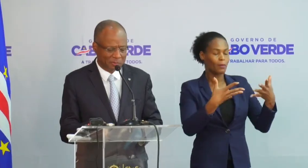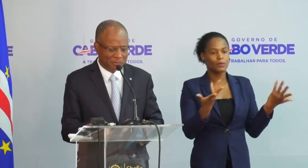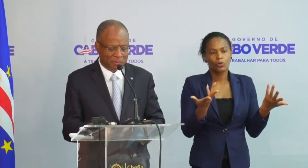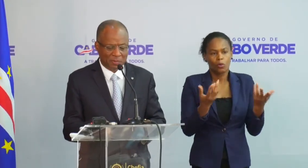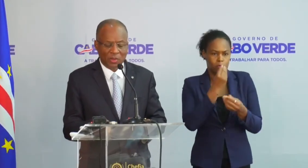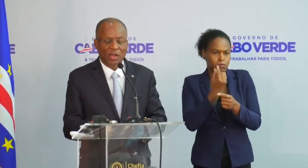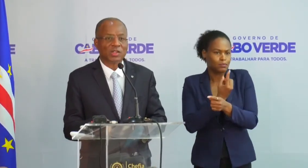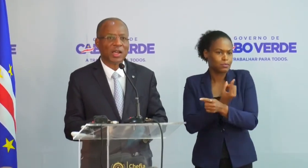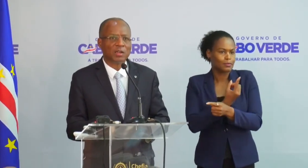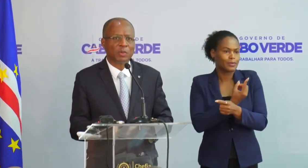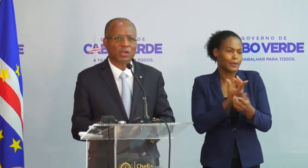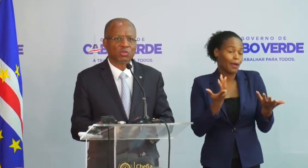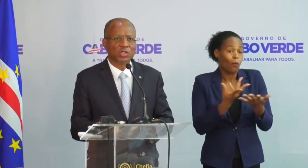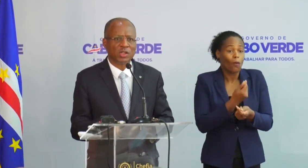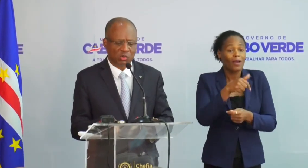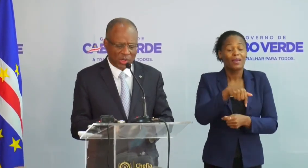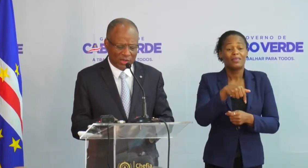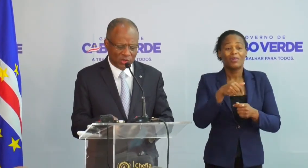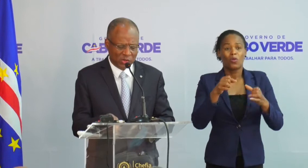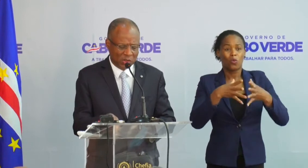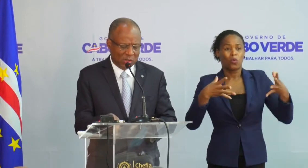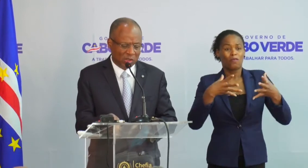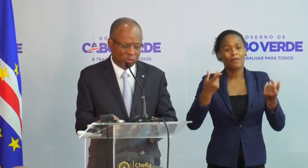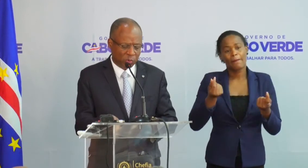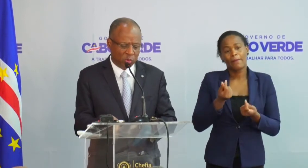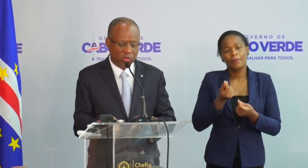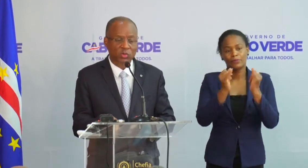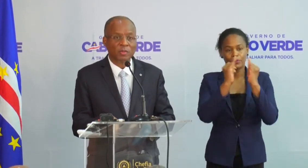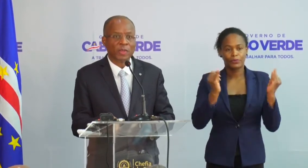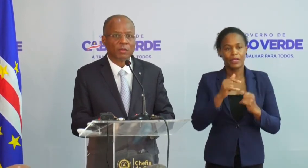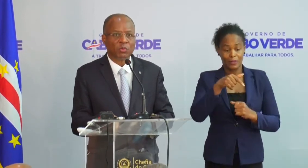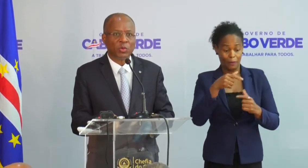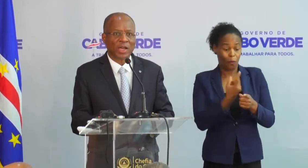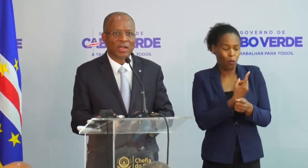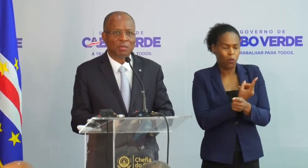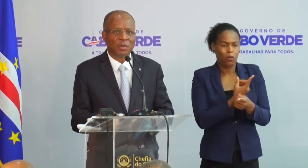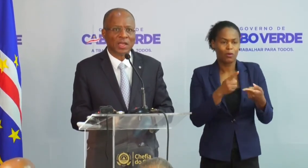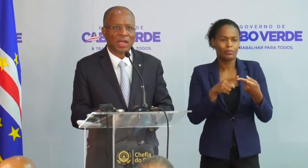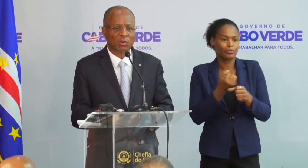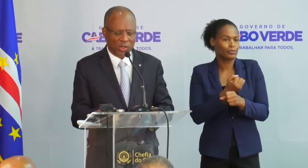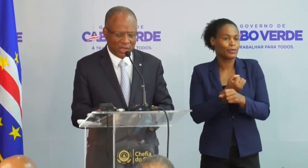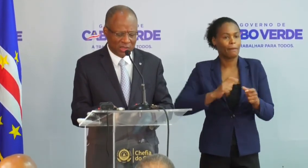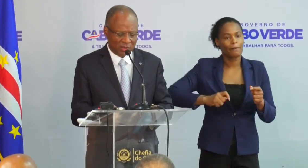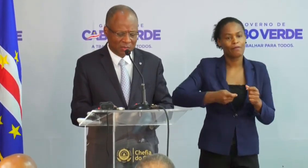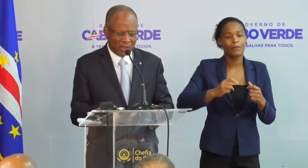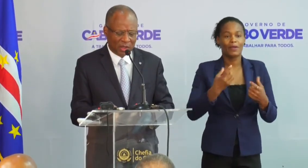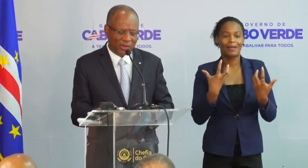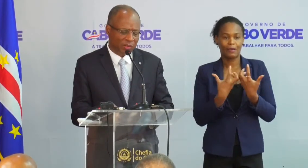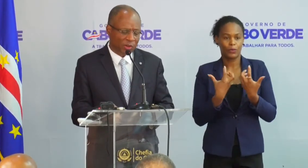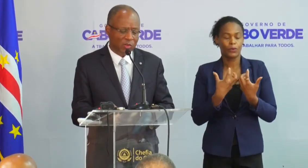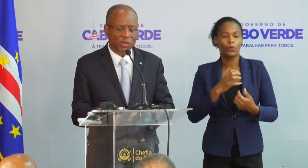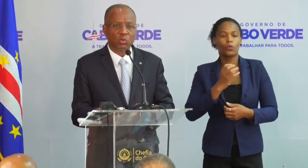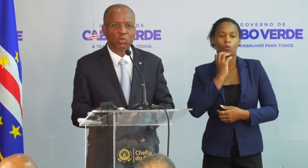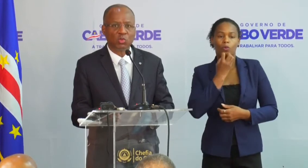consome. A escalada de preços internacionais desses produtos, provocada pela guerra na Ucrânia,